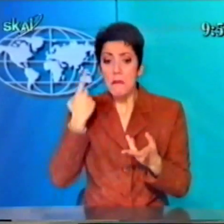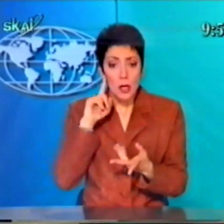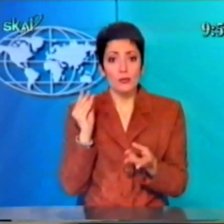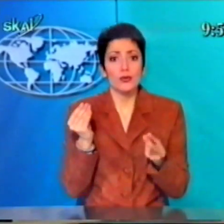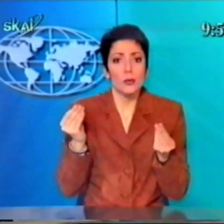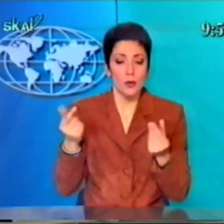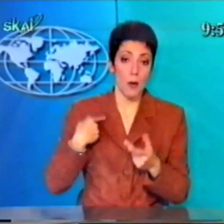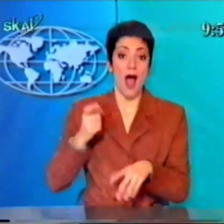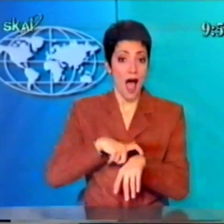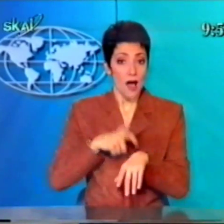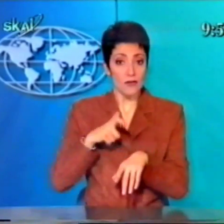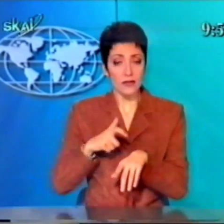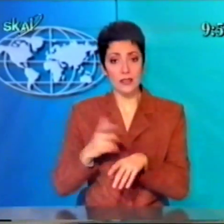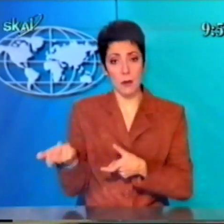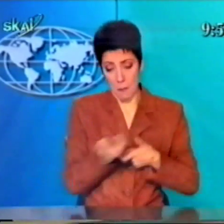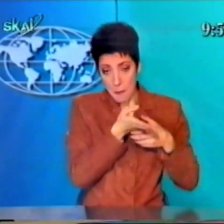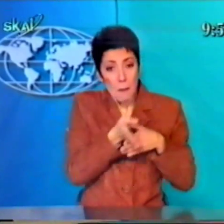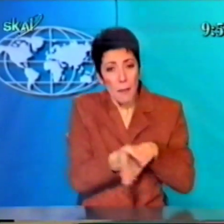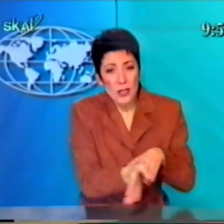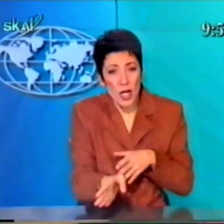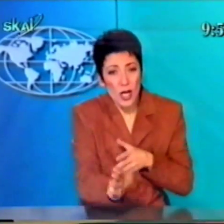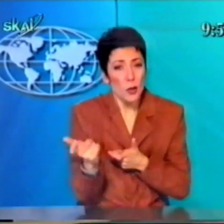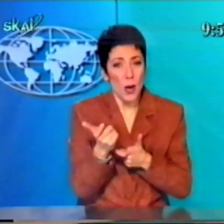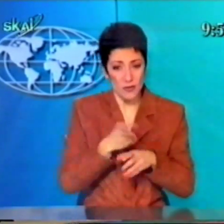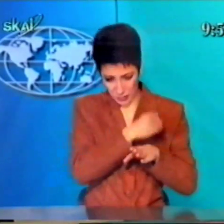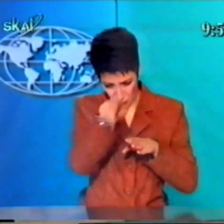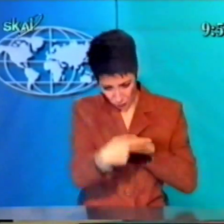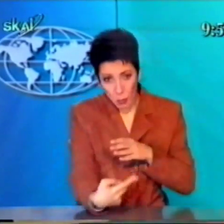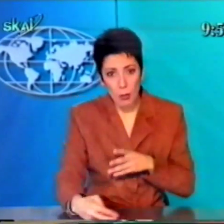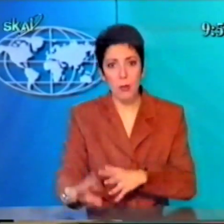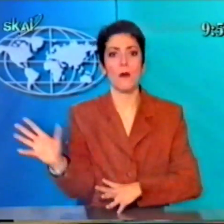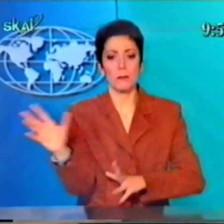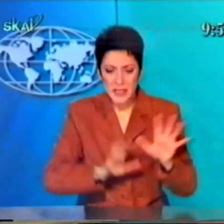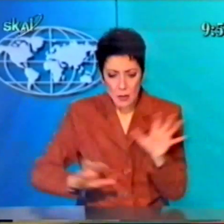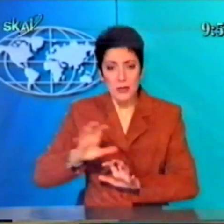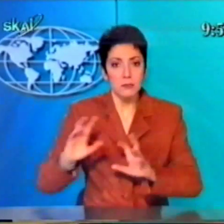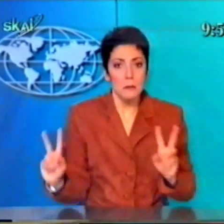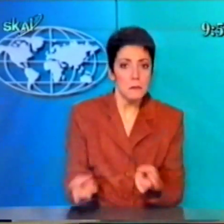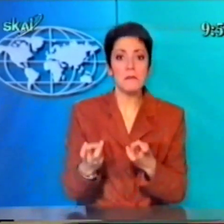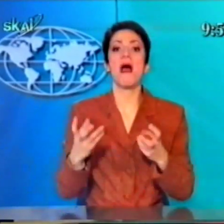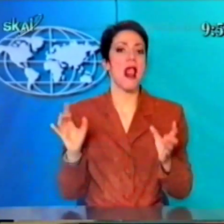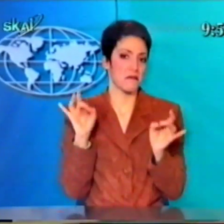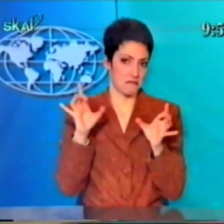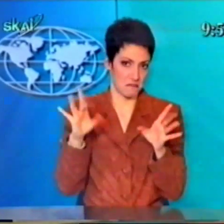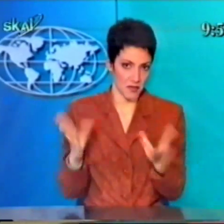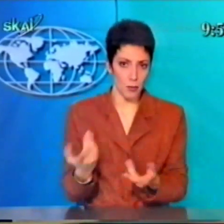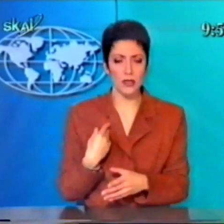συνεργείων για να βρουν τον άτυχο νέο. Οι συναδελφοί του μιλούν για αυτοκτονία, ενώ οι επιβάτες κάνουν λόγο για